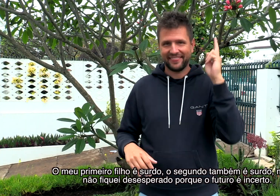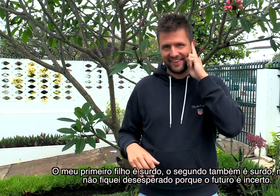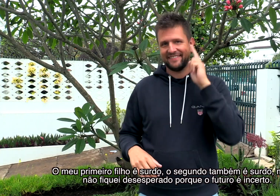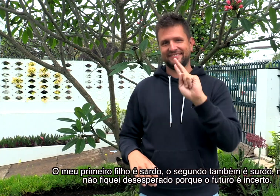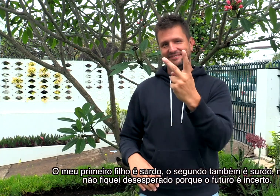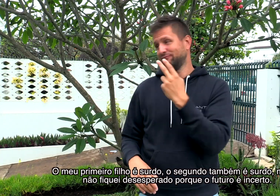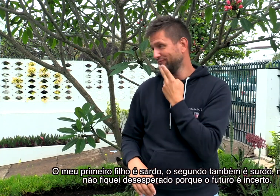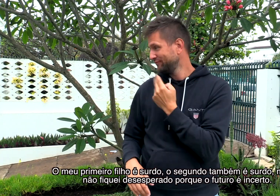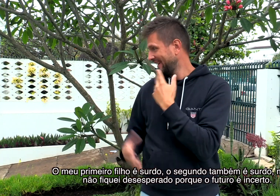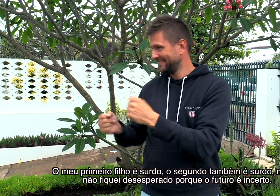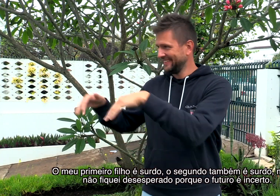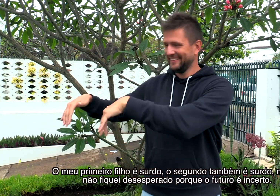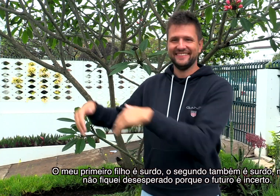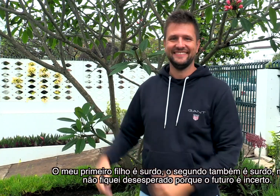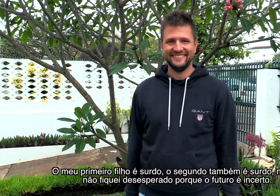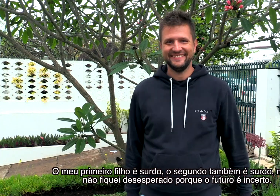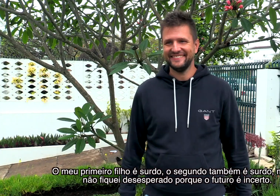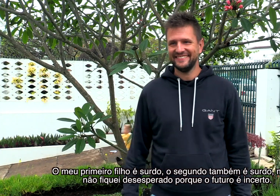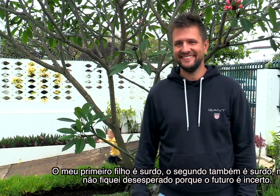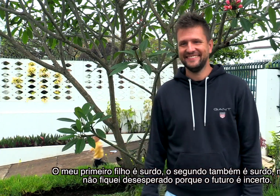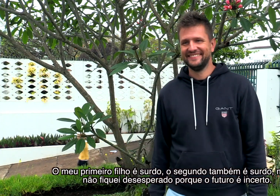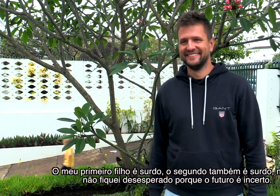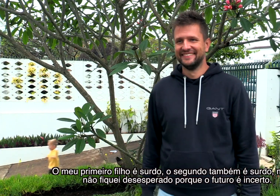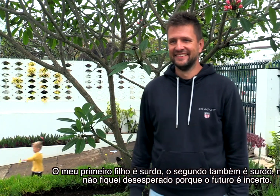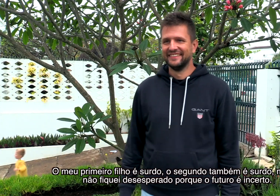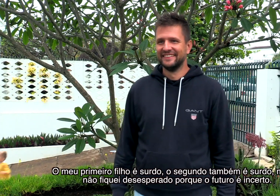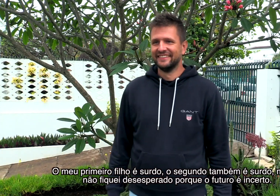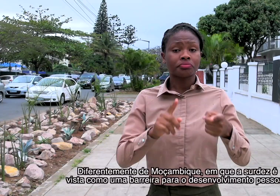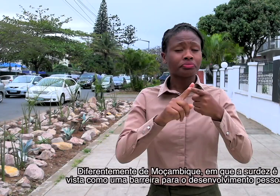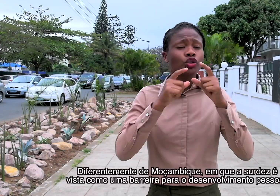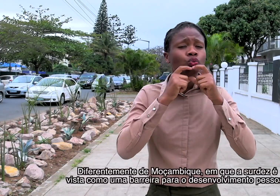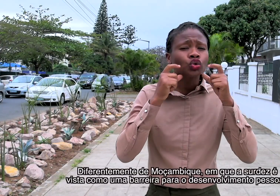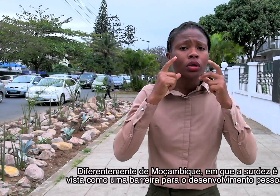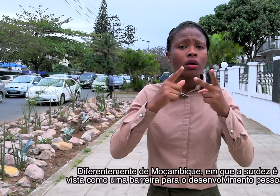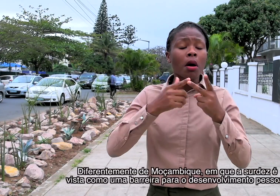fiquei desesperado, porque o futuro é incerto.